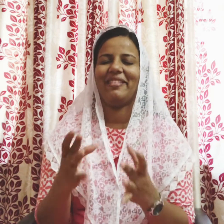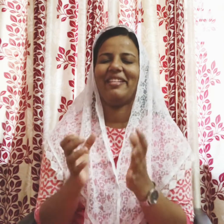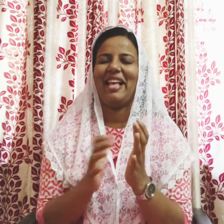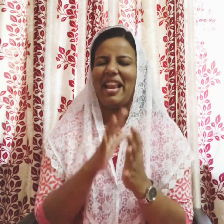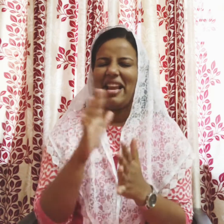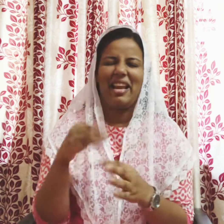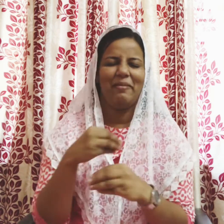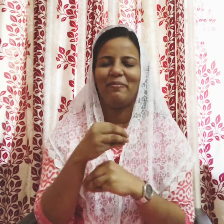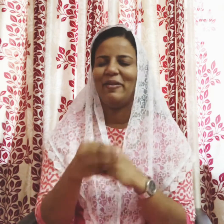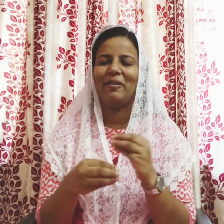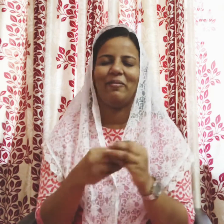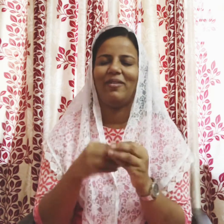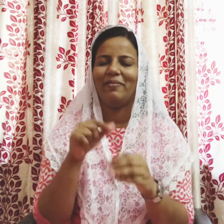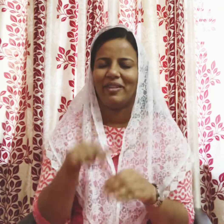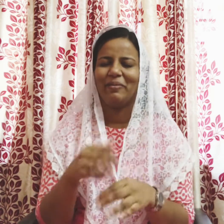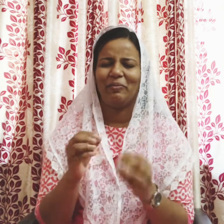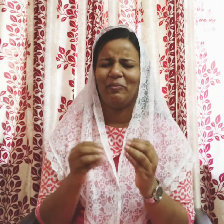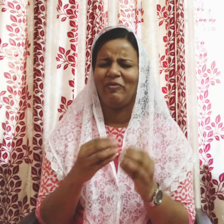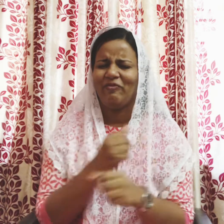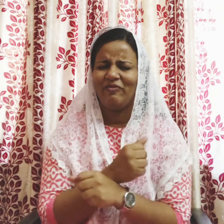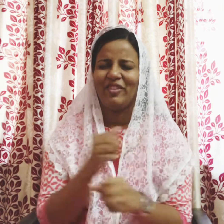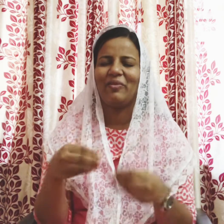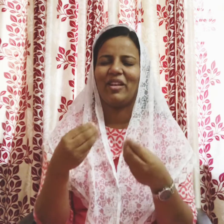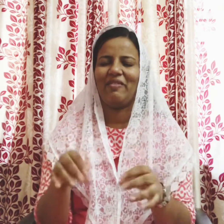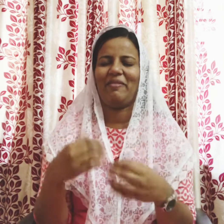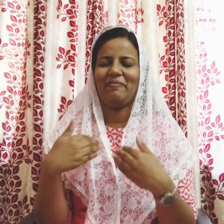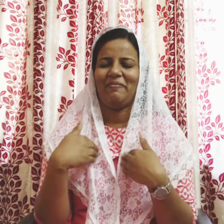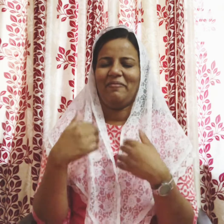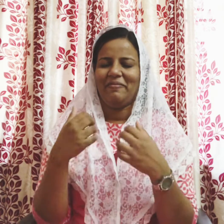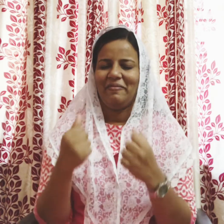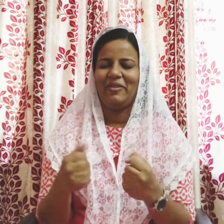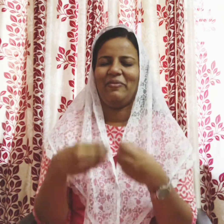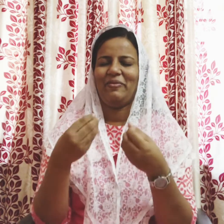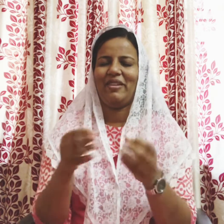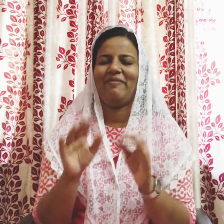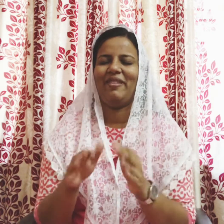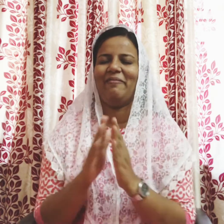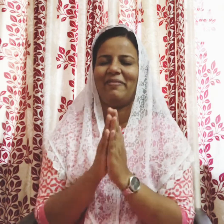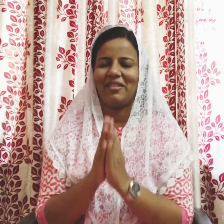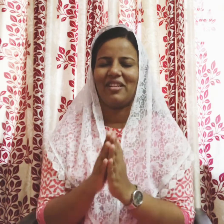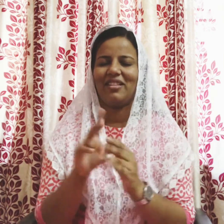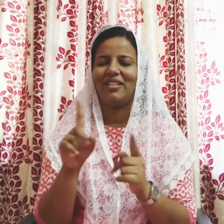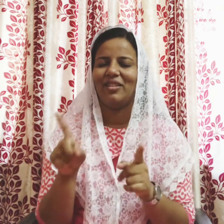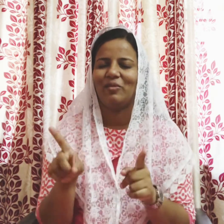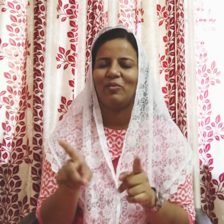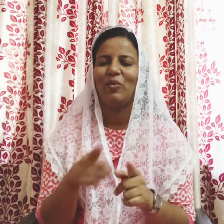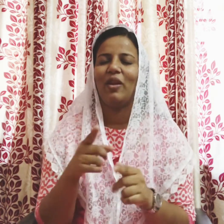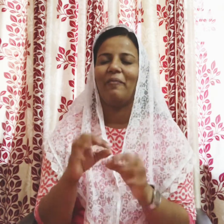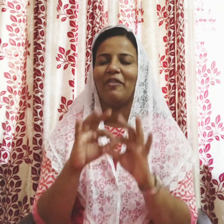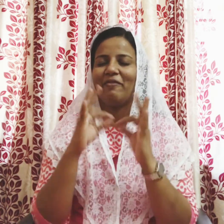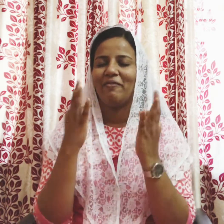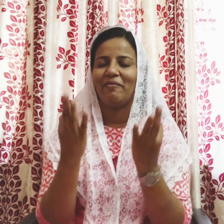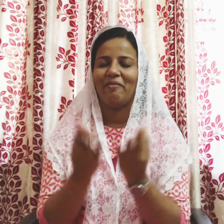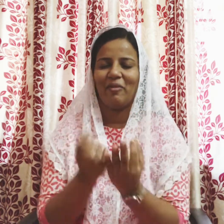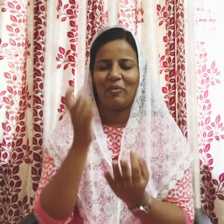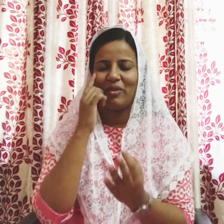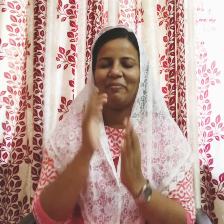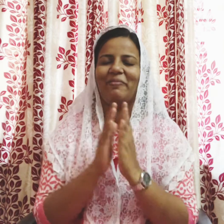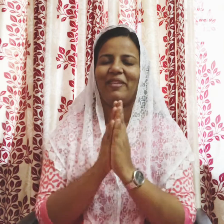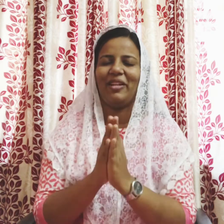അതിൻ്റെ സകല കോംപ്ലിക്കേഷനിൽ നിന്ന് കുഞ്ഞുങ്ങൾ പുറത്തു വരട്ടെ. ആരോഗ്യമുണ്ടാകട്ടെ, സൗഖ്യമുണ്ടാകട്ടെ. അതുപോലെ കർത്താവേ, കുടുംബജീവിതത്തെ ഓർത്ത് പ്രാർത്ഥിക്കുന്നു. നിൻ്റെ